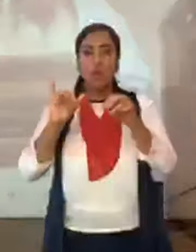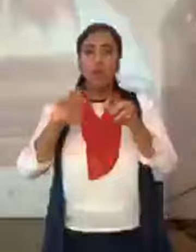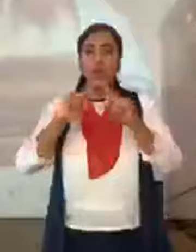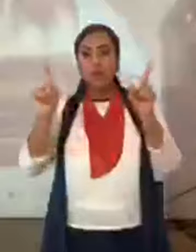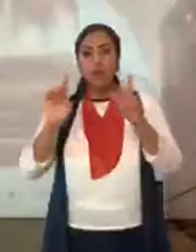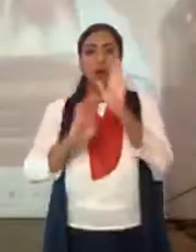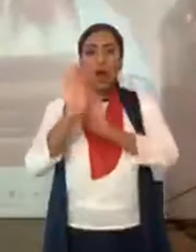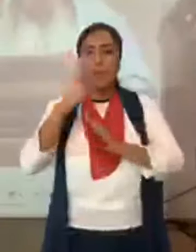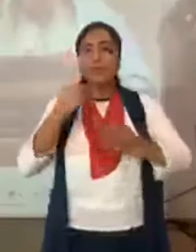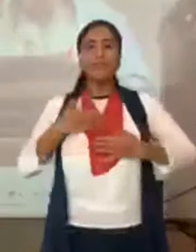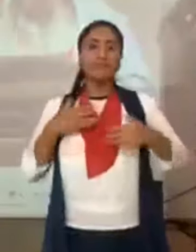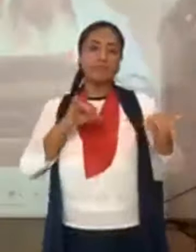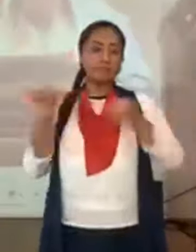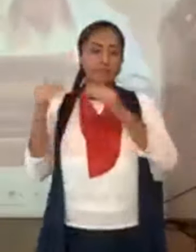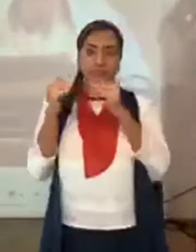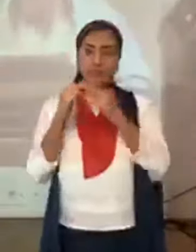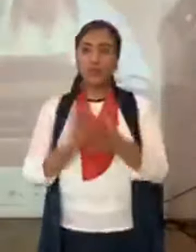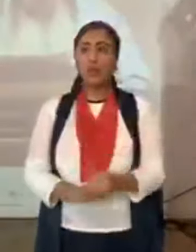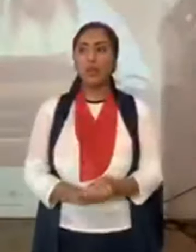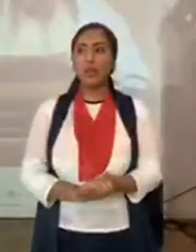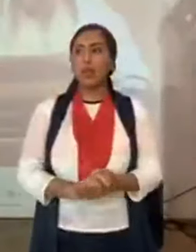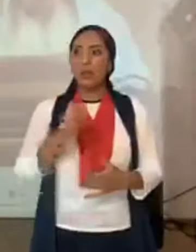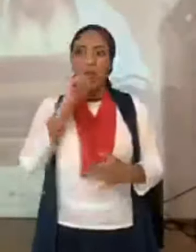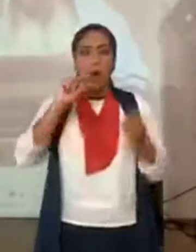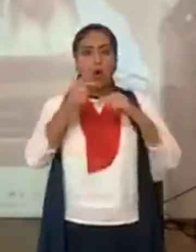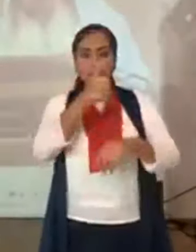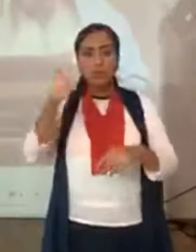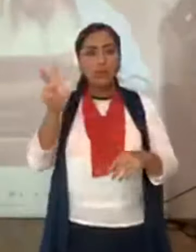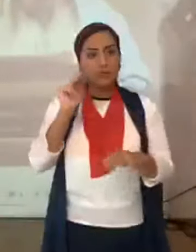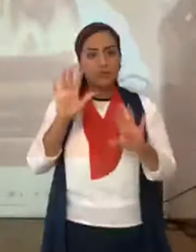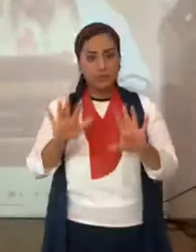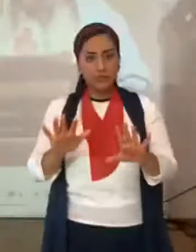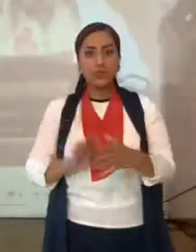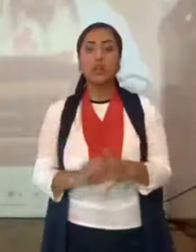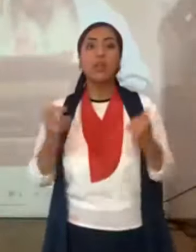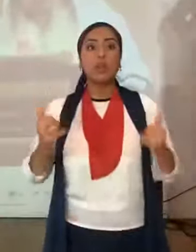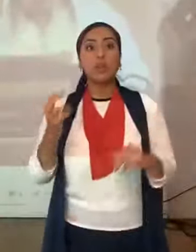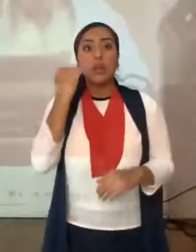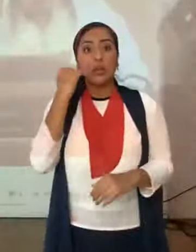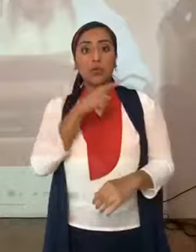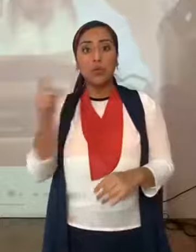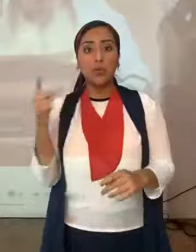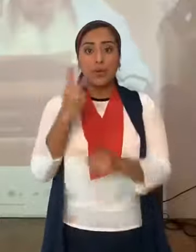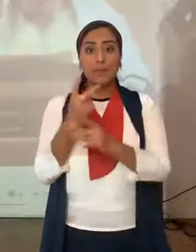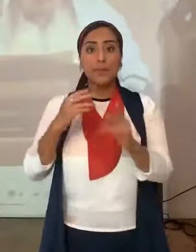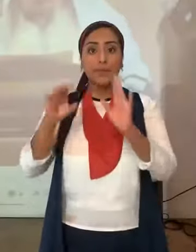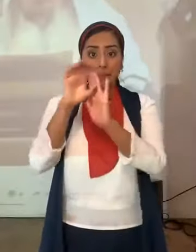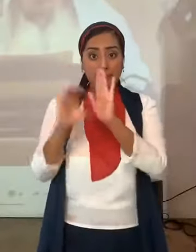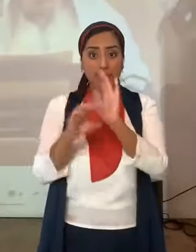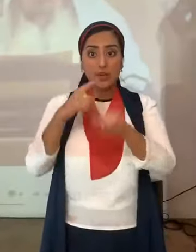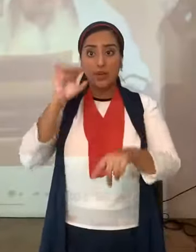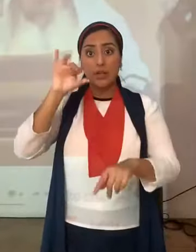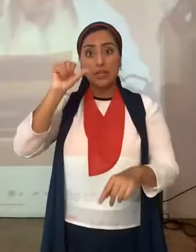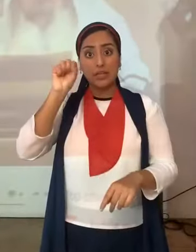y alegrías. No te causes daño. Ahora, si guardas los mandamientos de